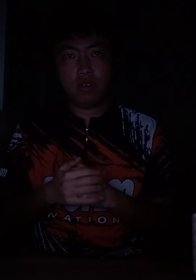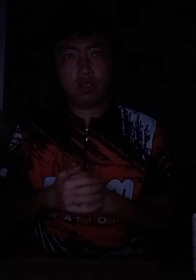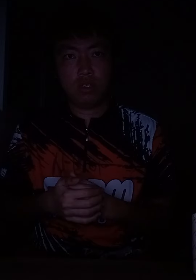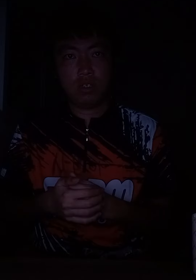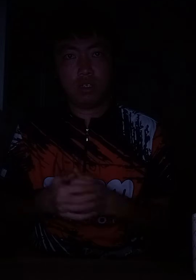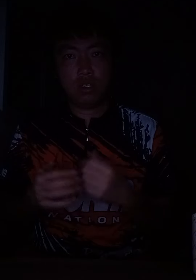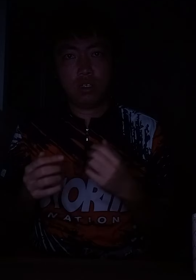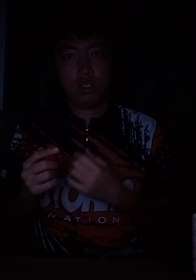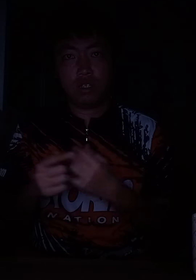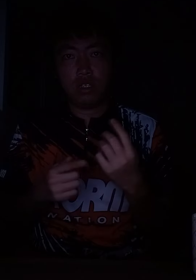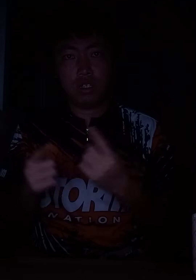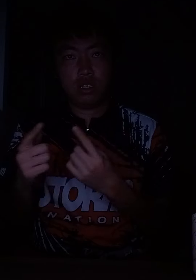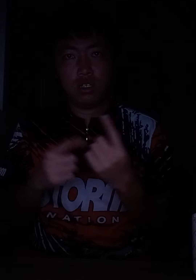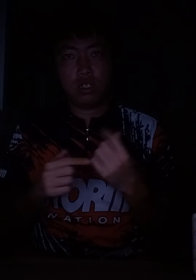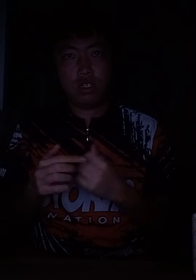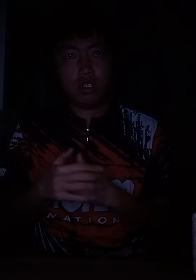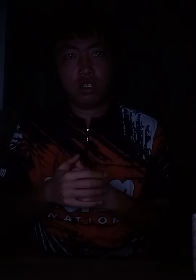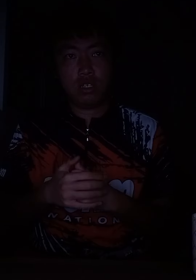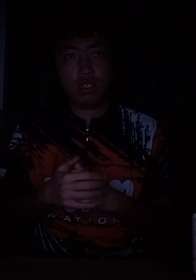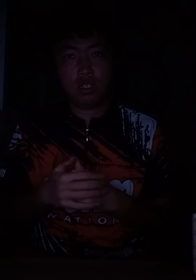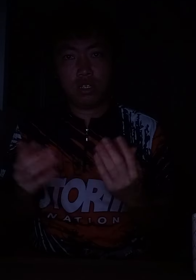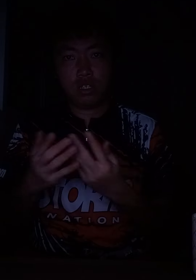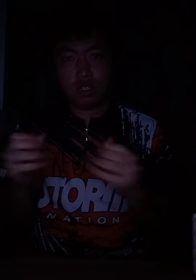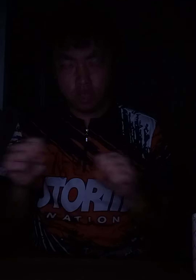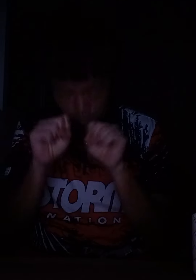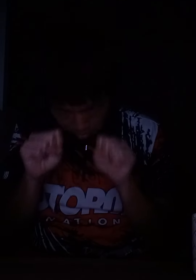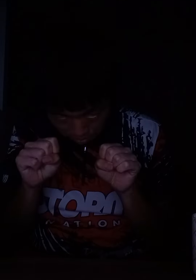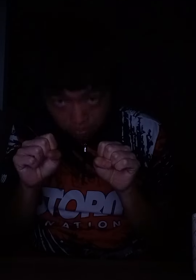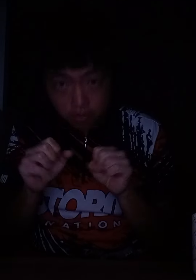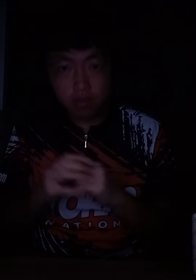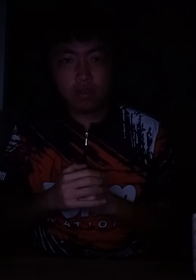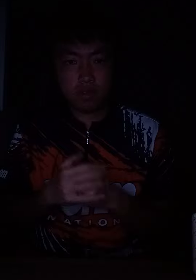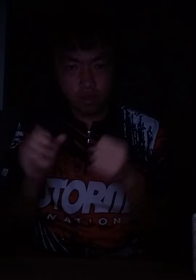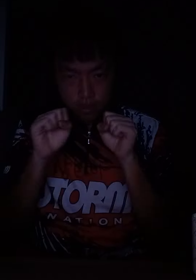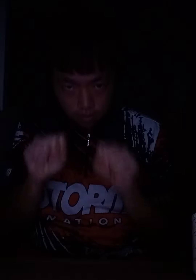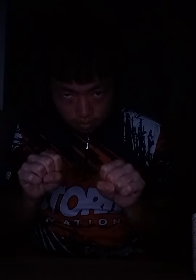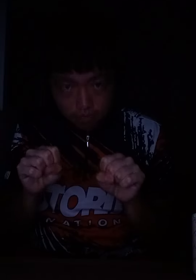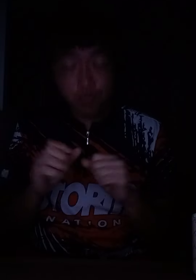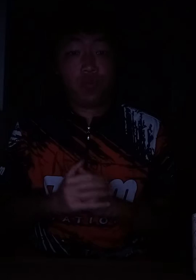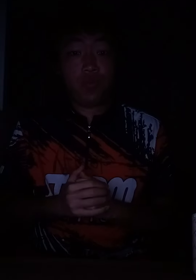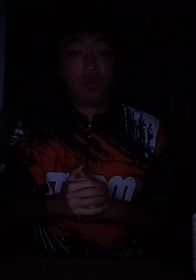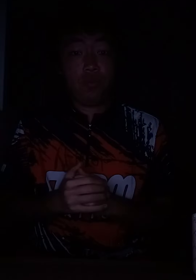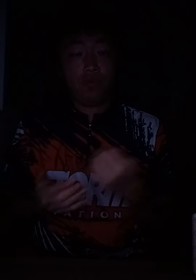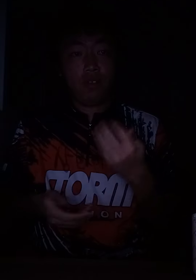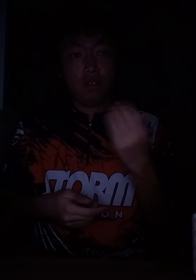전화로 박병규 기사님 연결돼 있습니다. 박 기사님 안녕하세요. 네, 안녕하세요. 예, 박 기사님, 여기 저희가